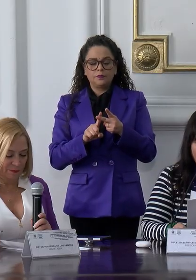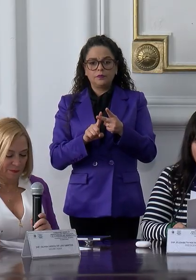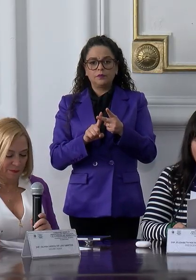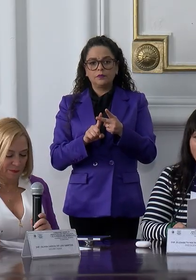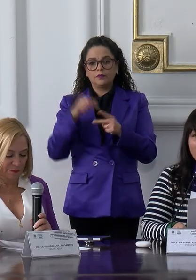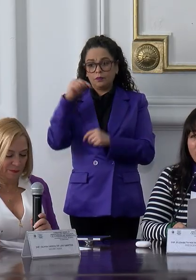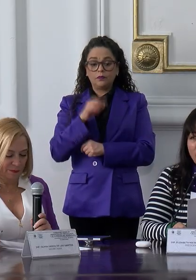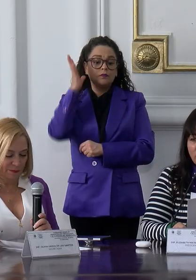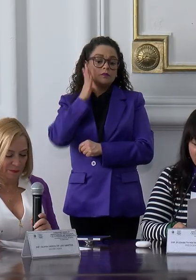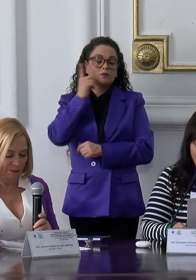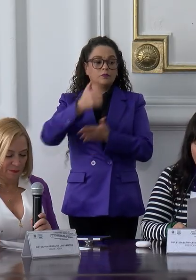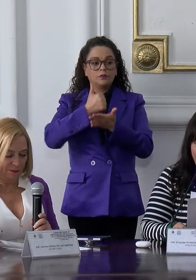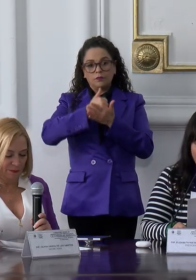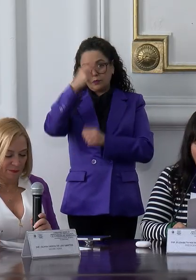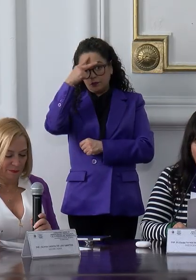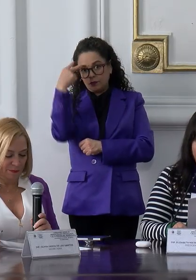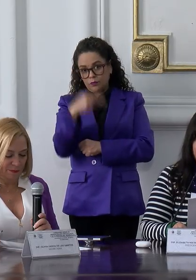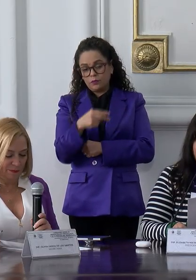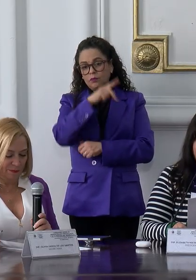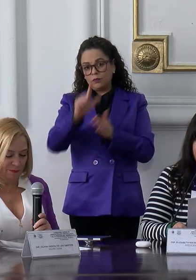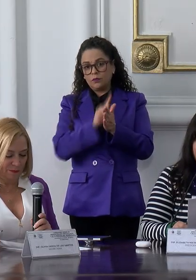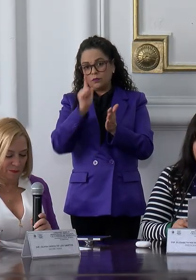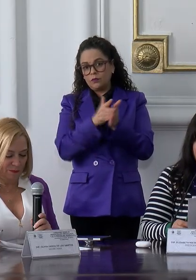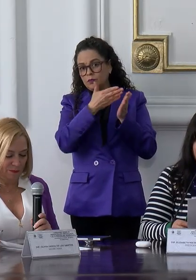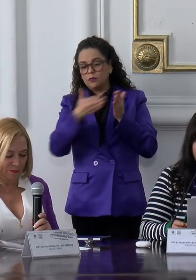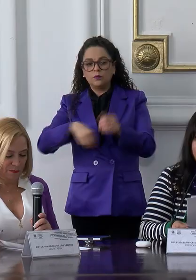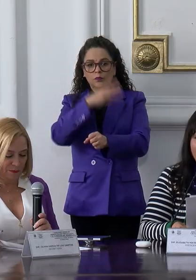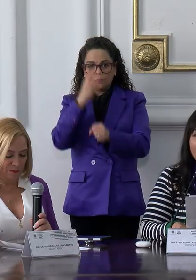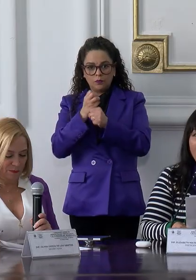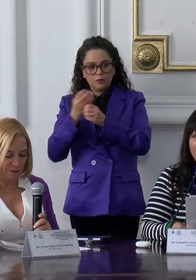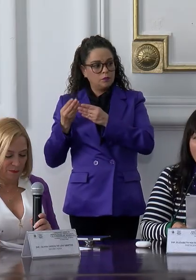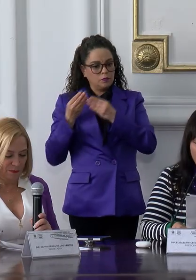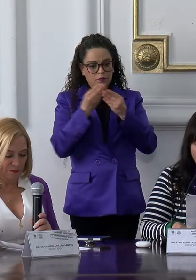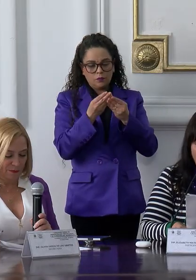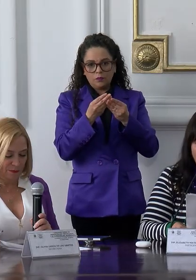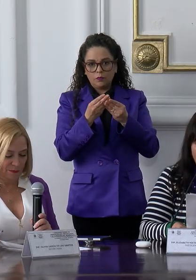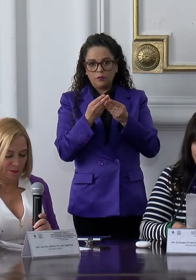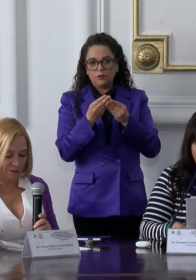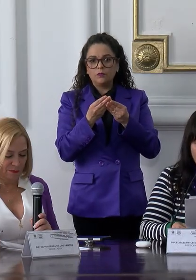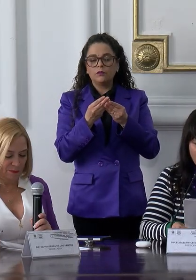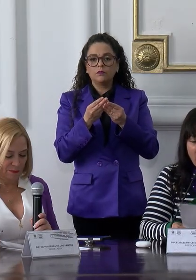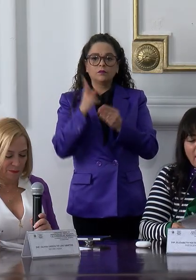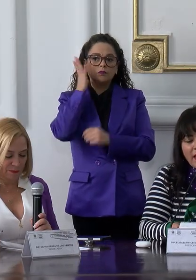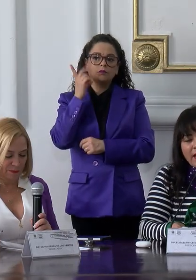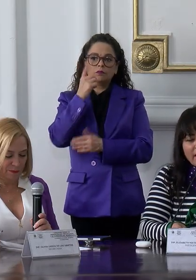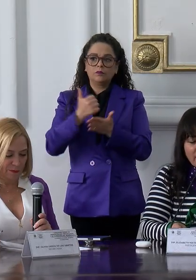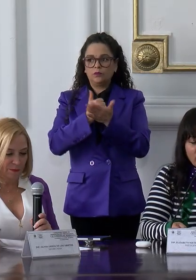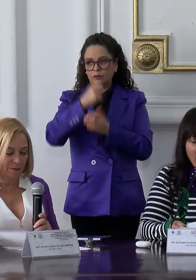H. Congreso de la Ciudad de México, tercera legislatura, el decreto en los términos siguientes. El Congreso de la Ciudad de México,